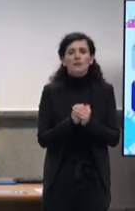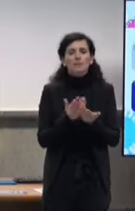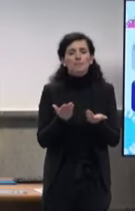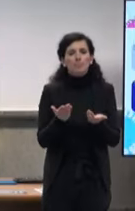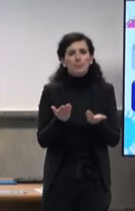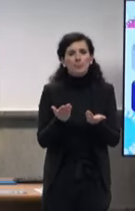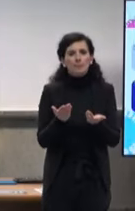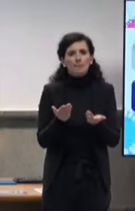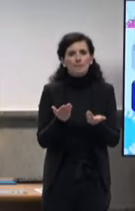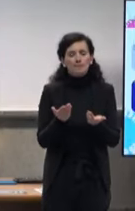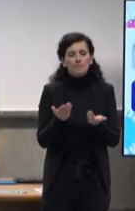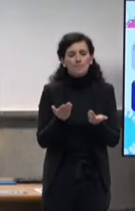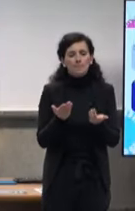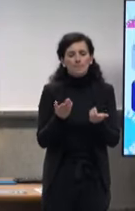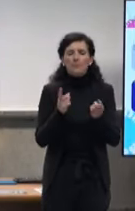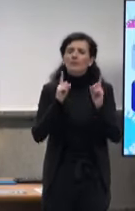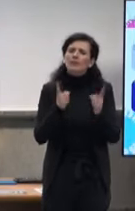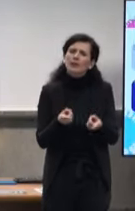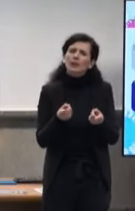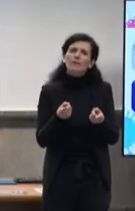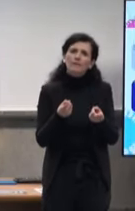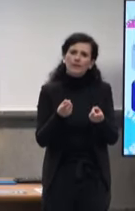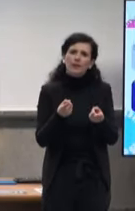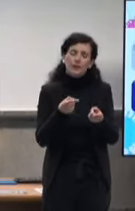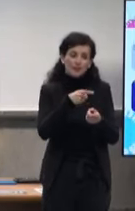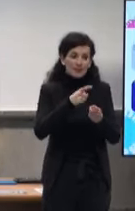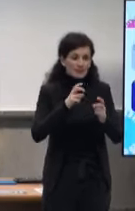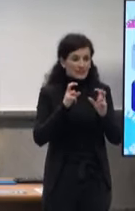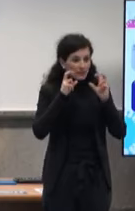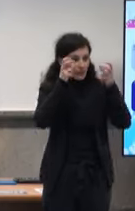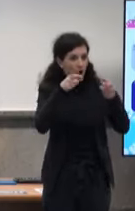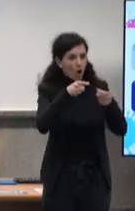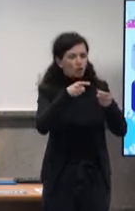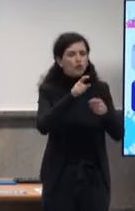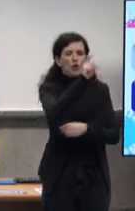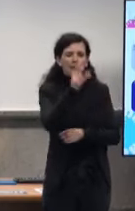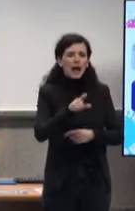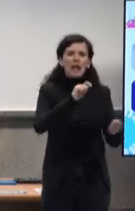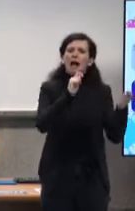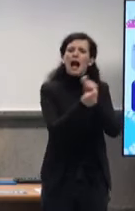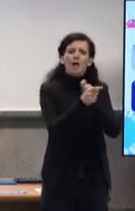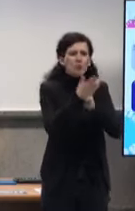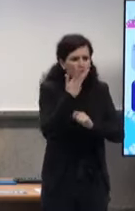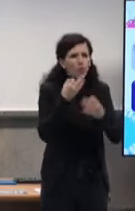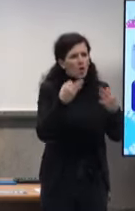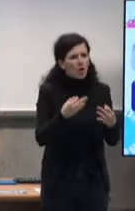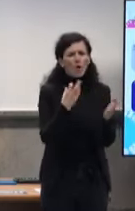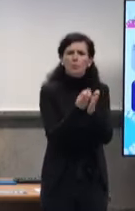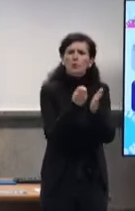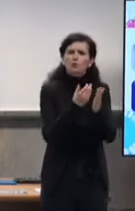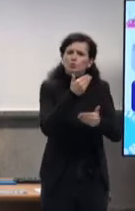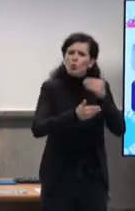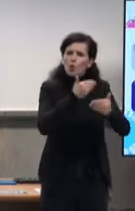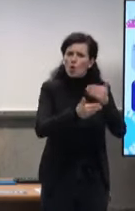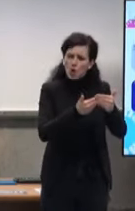la accompagnamento il supporto a questo enorme sforzo di riconversione che io credo veramente sia non